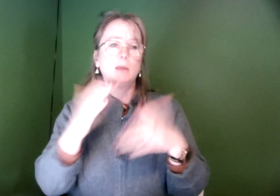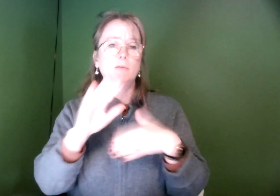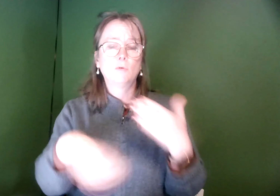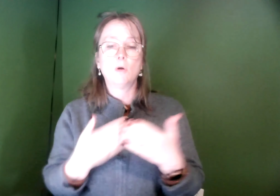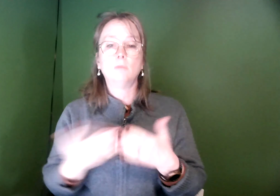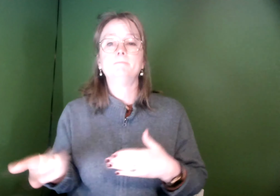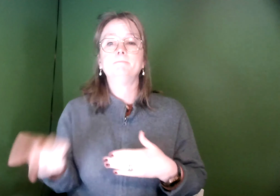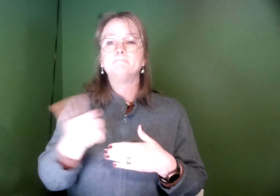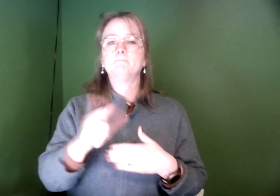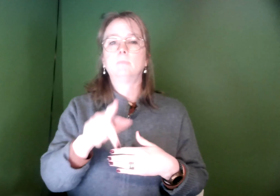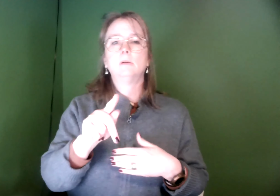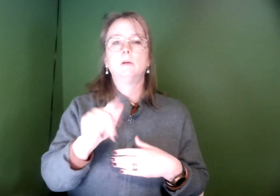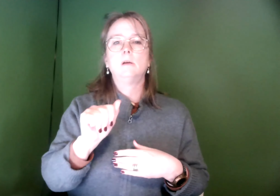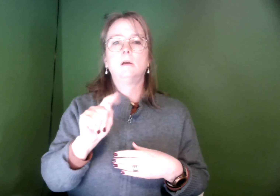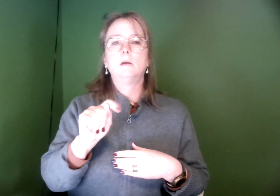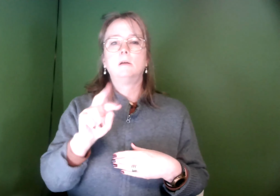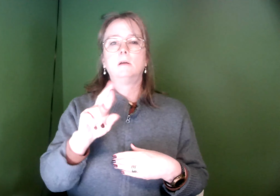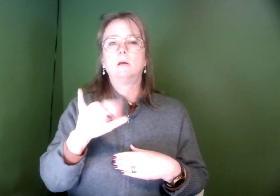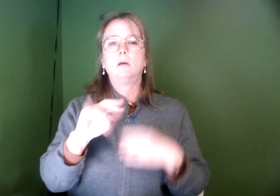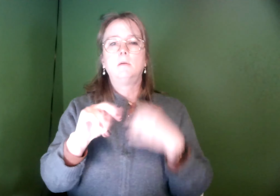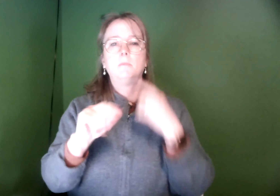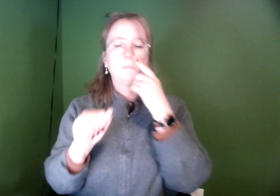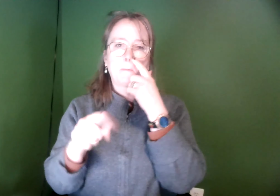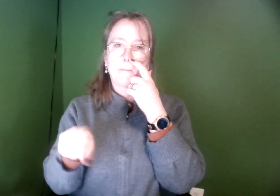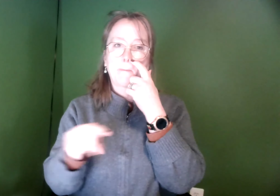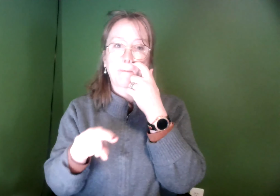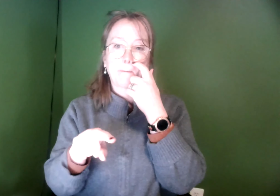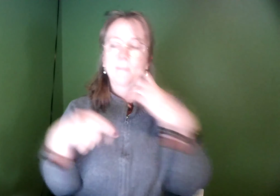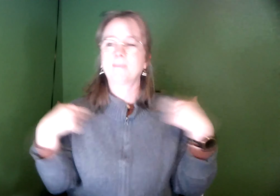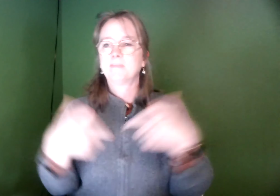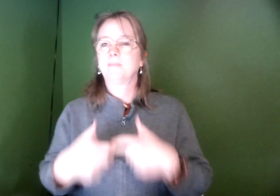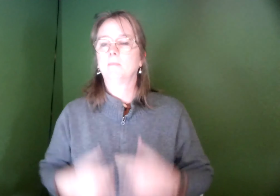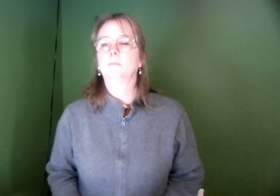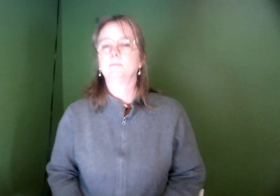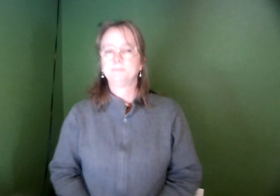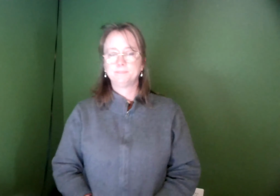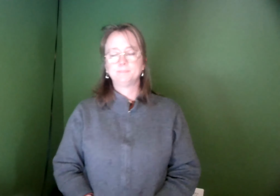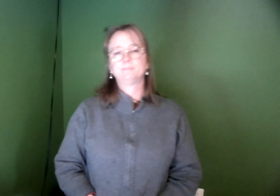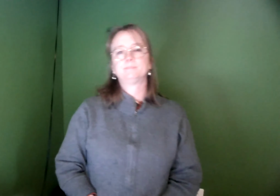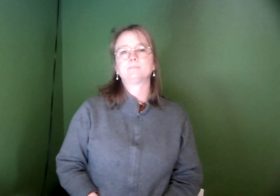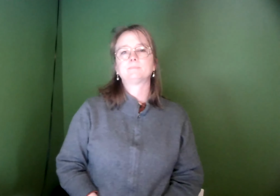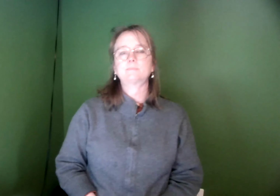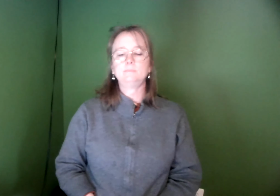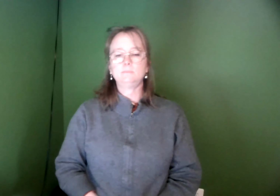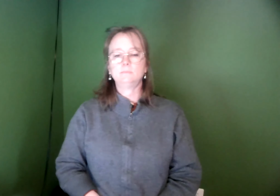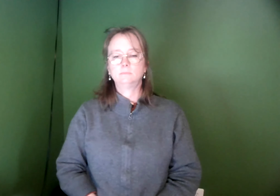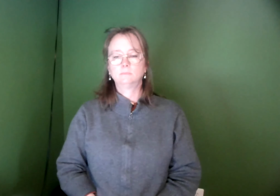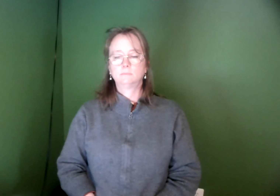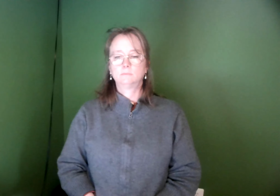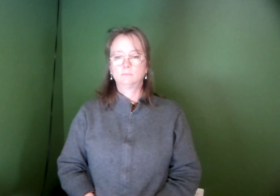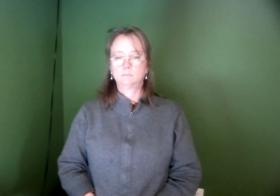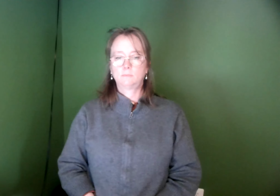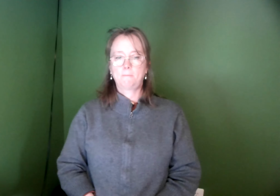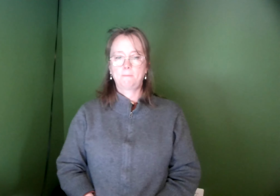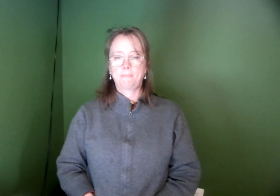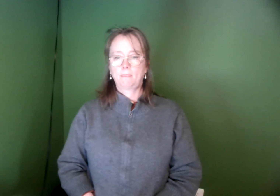back over to you if you have other comments. El personal entonces va a reducir esto para que ustedes le den